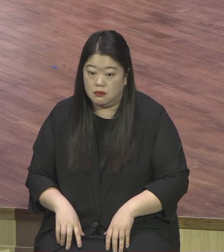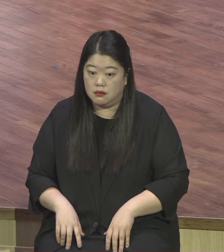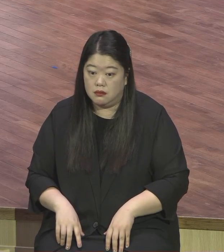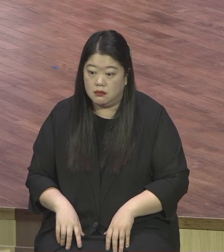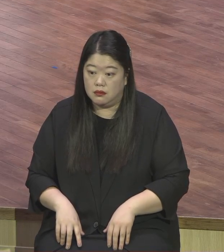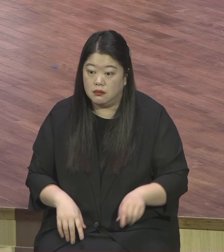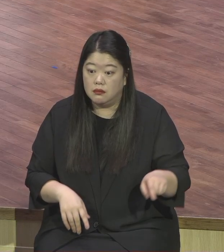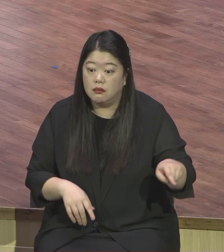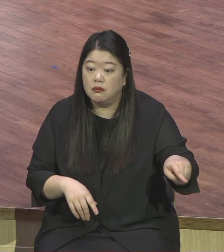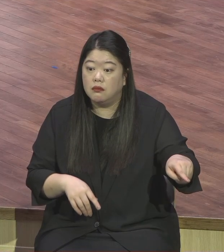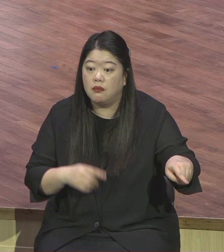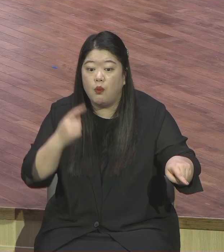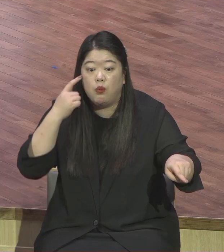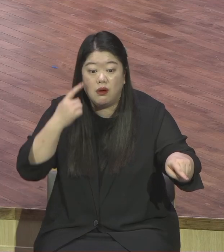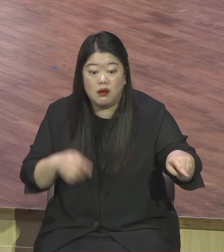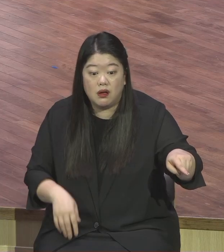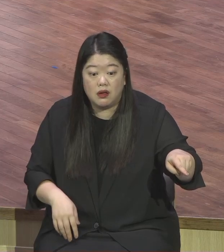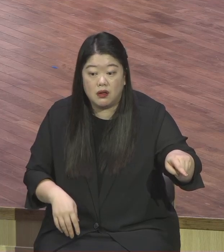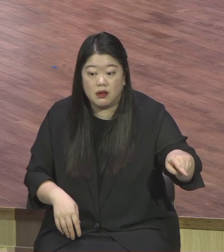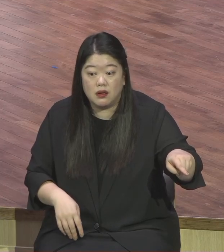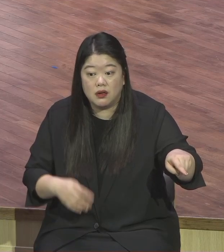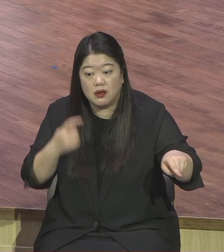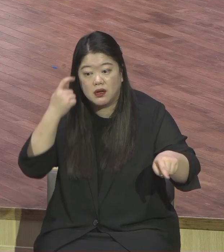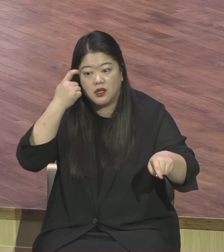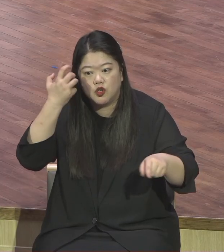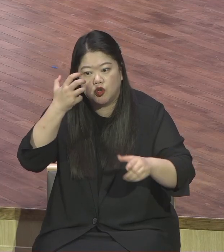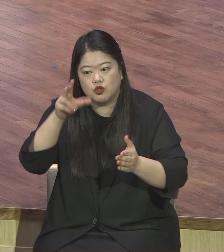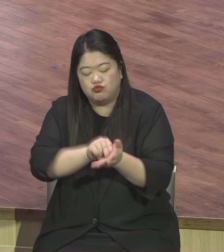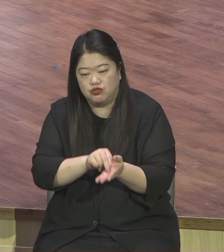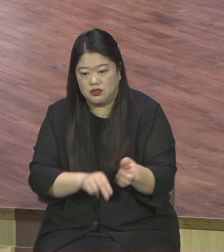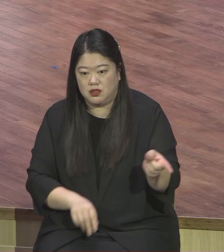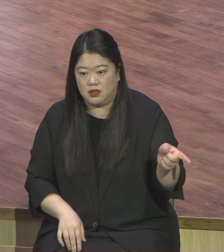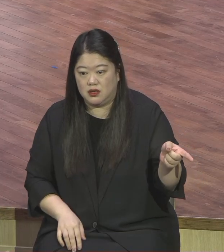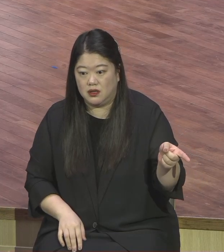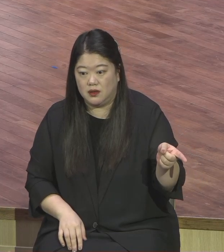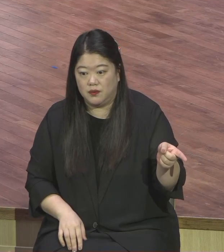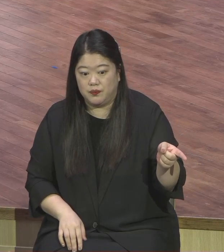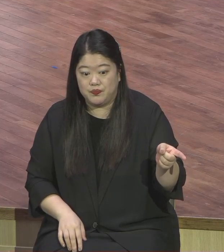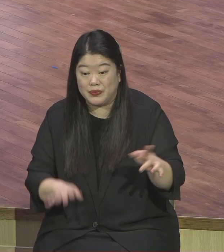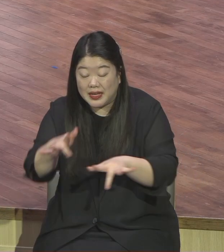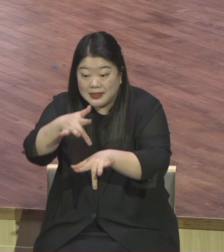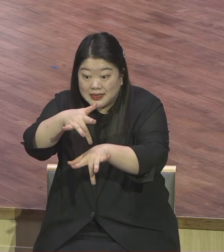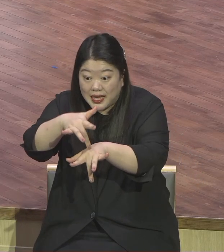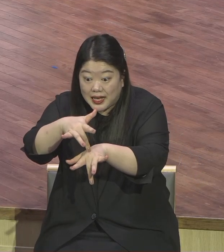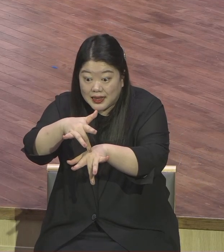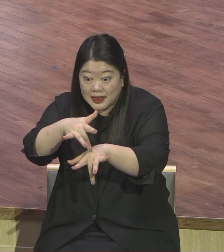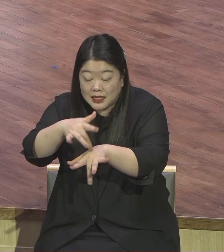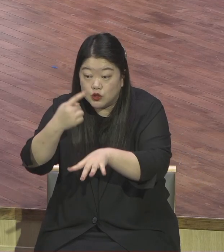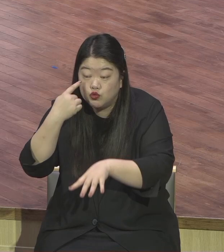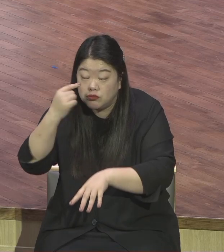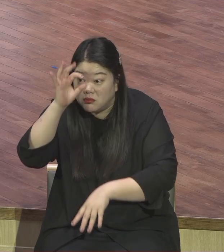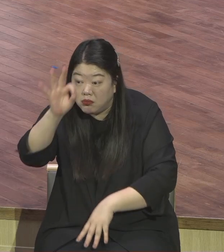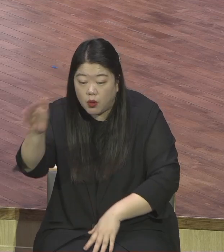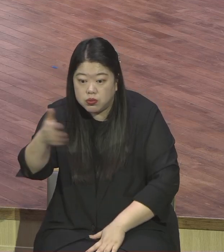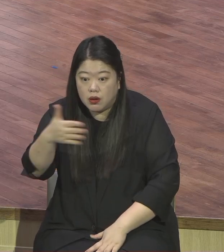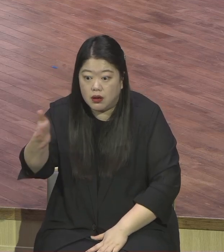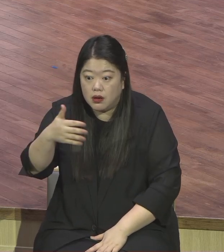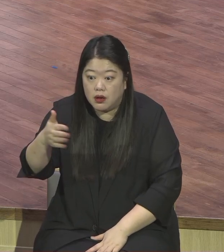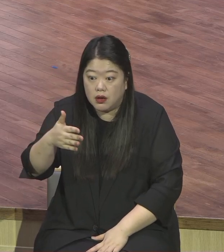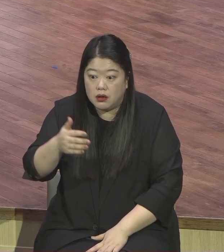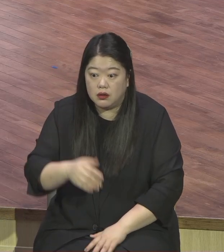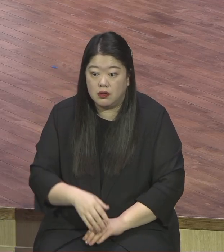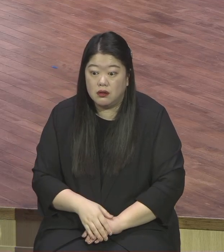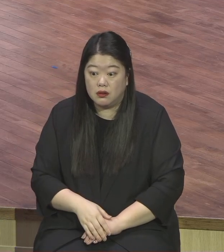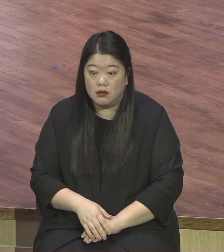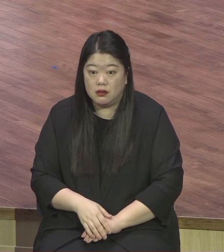영적인 문제에는 답이 없습니다. 영적인 거랑 눈에 안 보이는 존재로 인하여 심지어 어떤 살인자는 그래요.